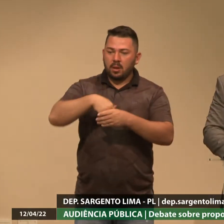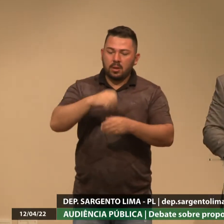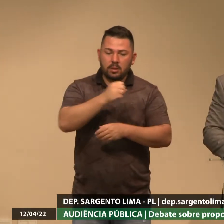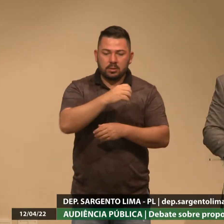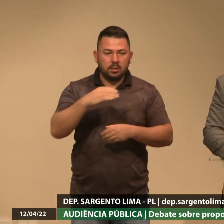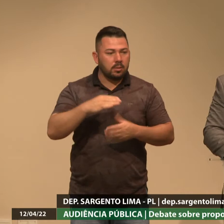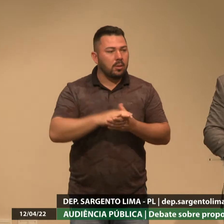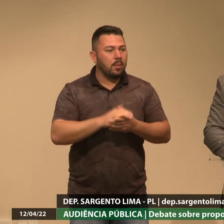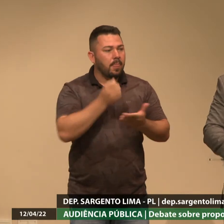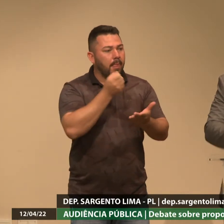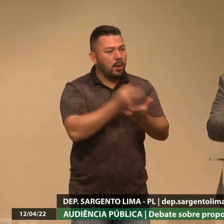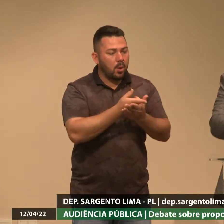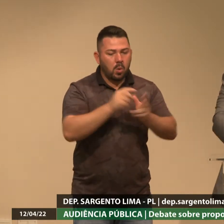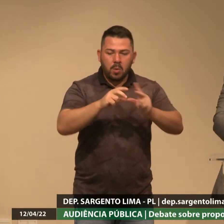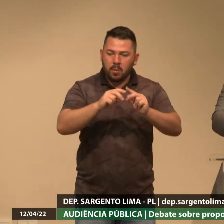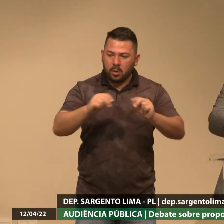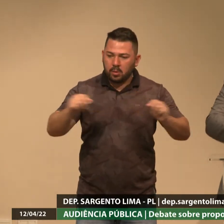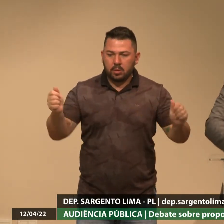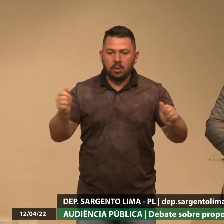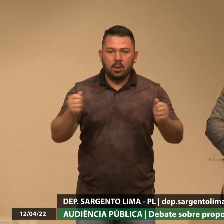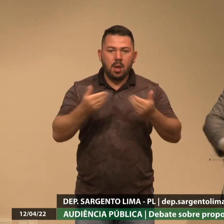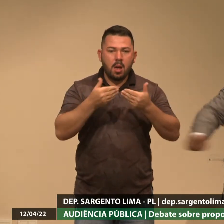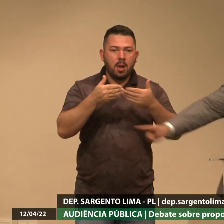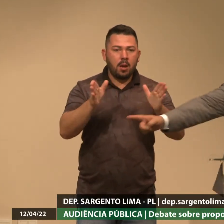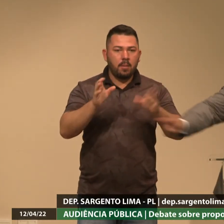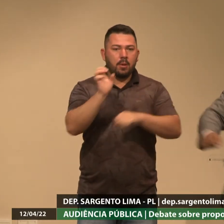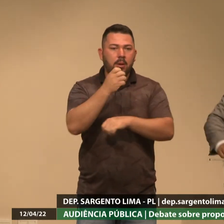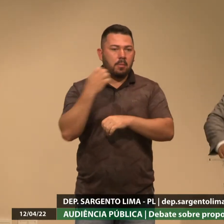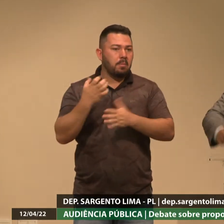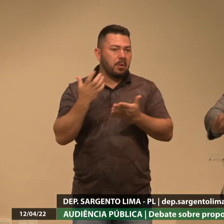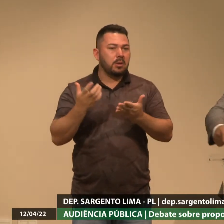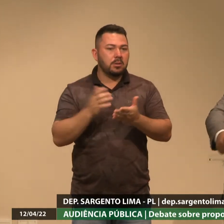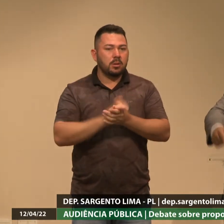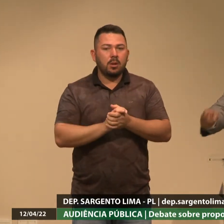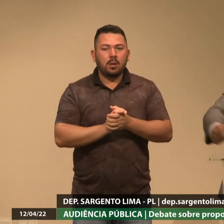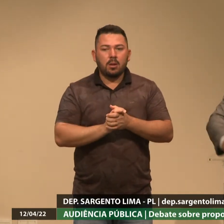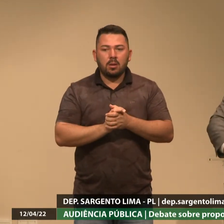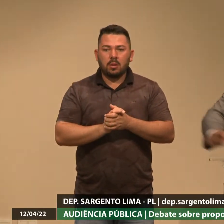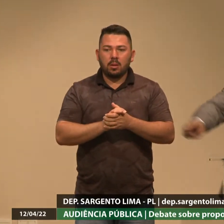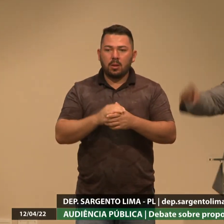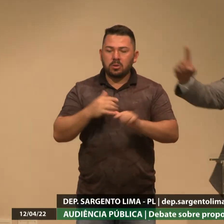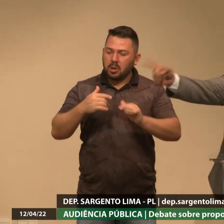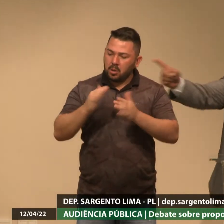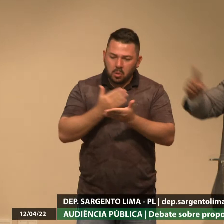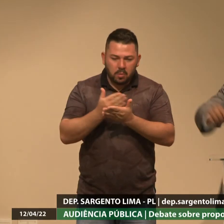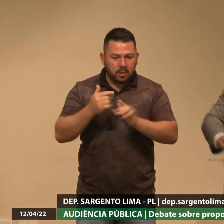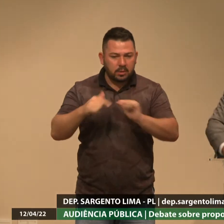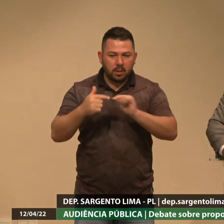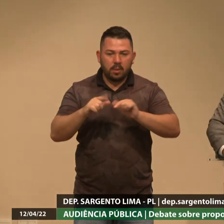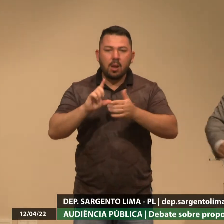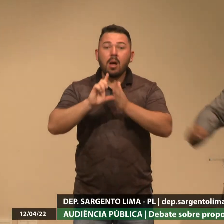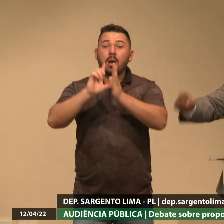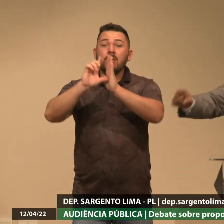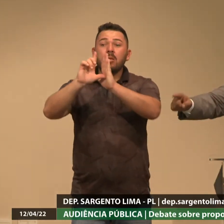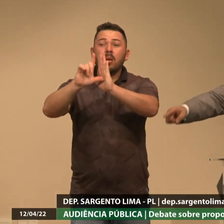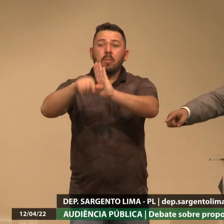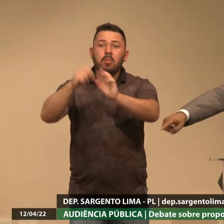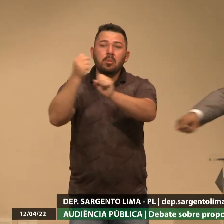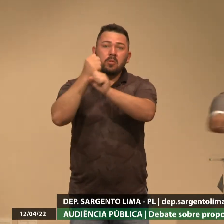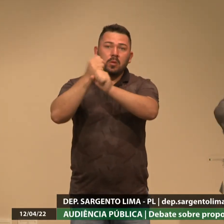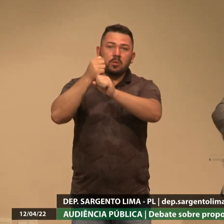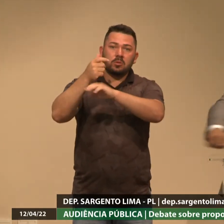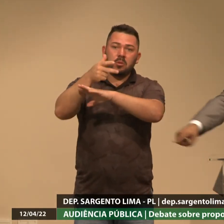Santa Catarina compra o terreno dele abre a empresa não coloca nem muro começa a trabalhar e ganhar dinheiro e por último Ele vai construir